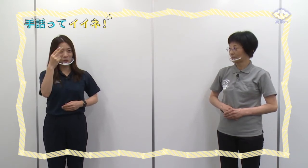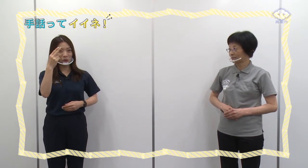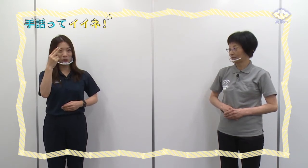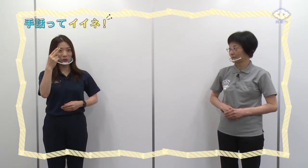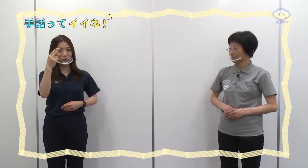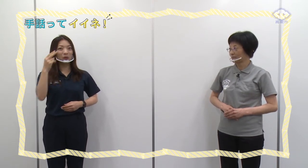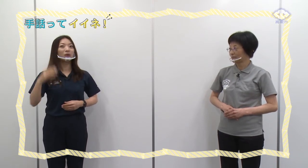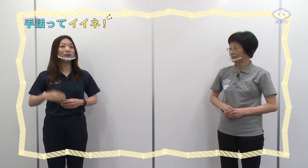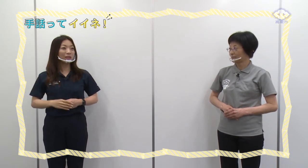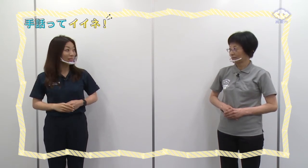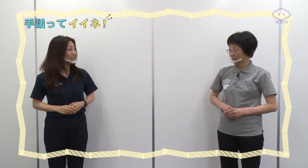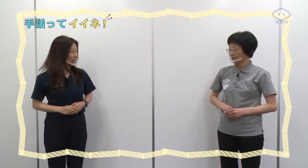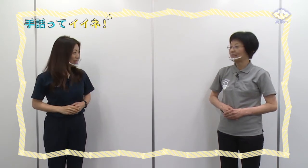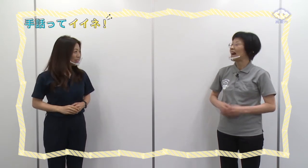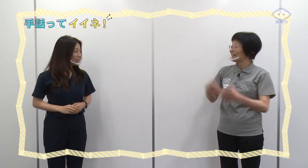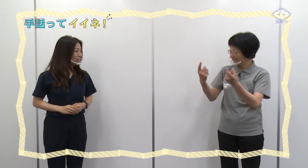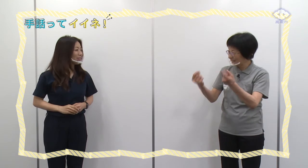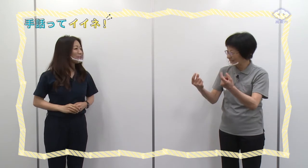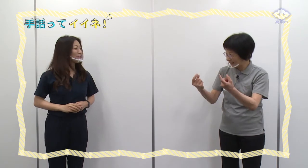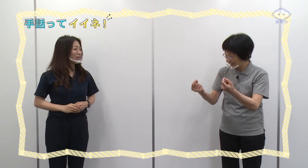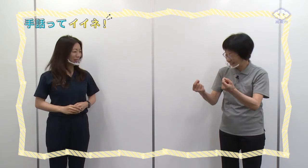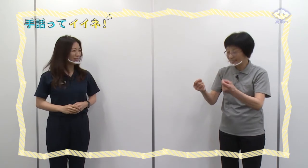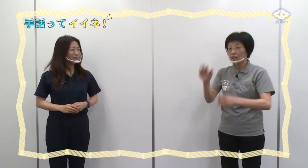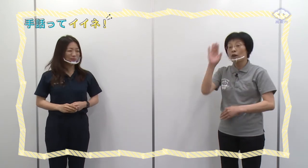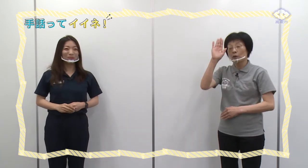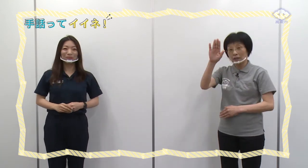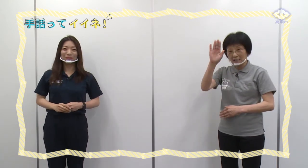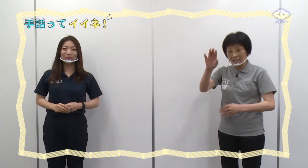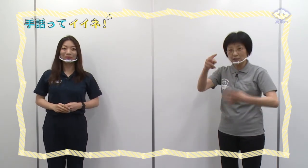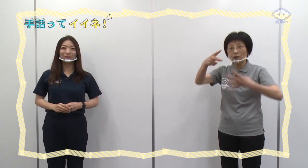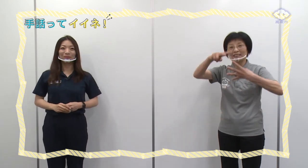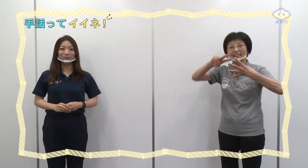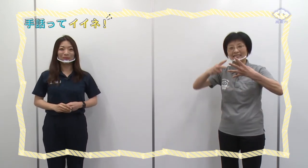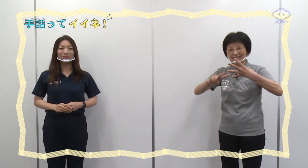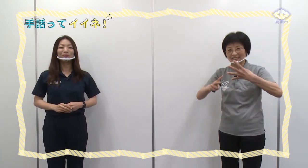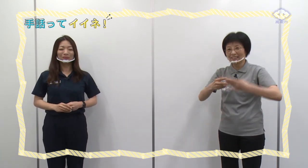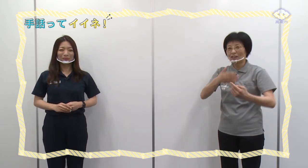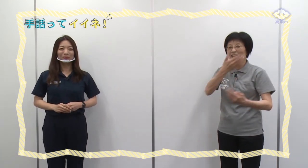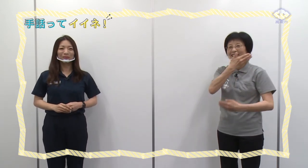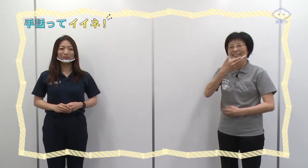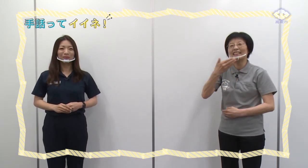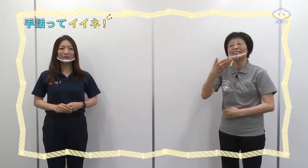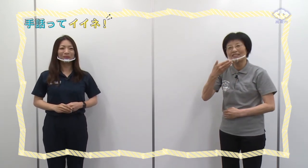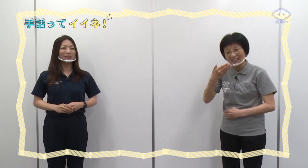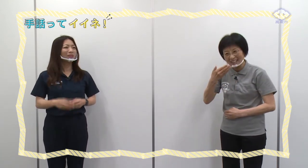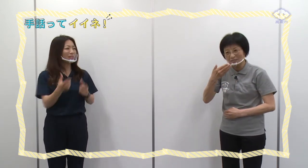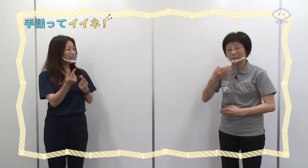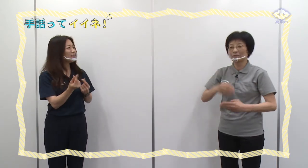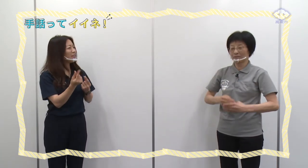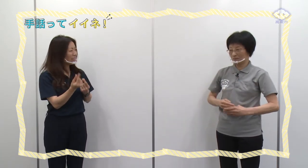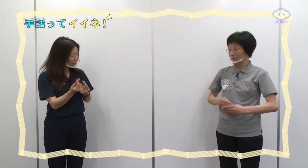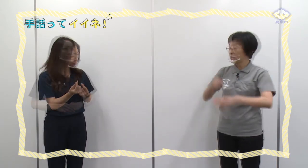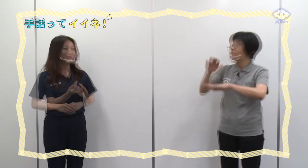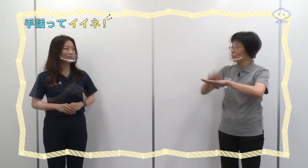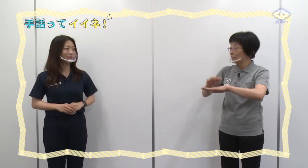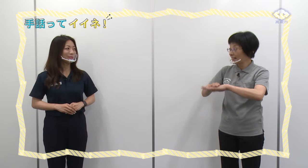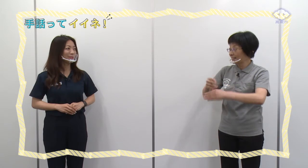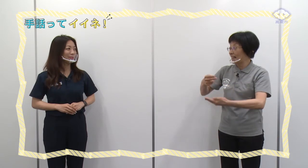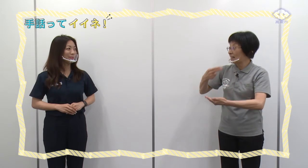ト、いいですか？ はい、そうです。 はい、 これからの季節おいしいですよね。 ですよね。 どうやって食